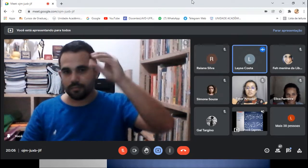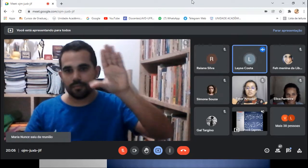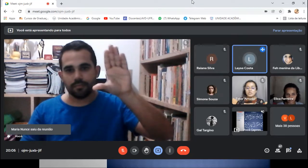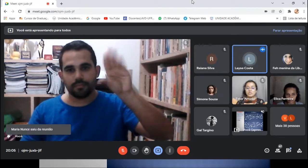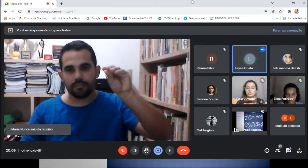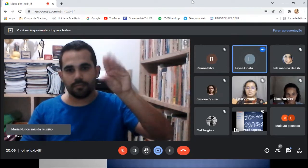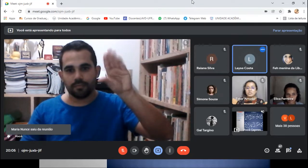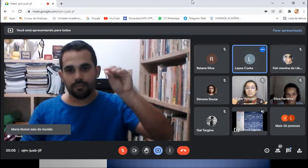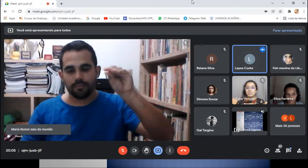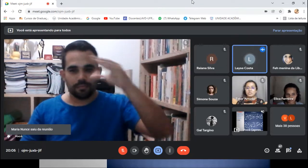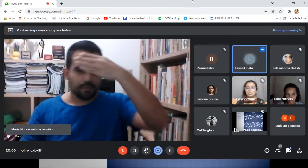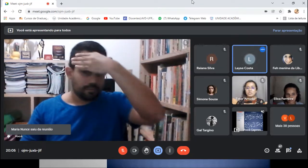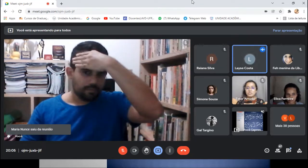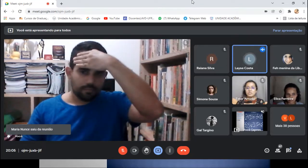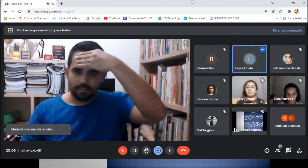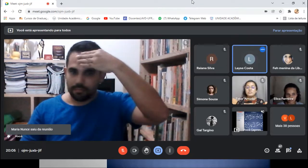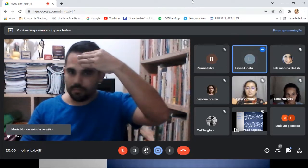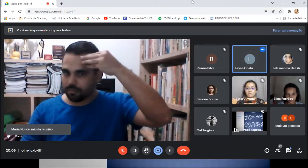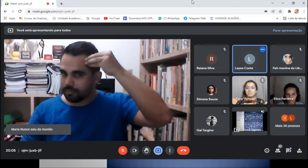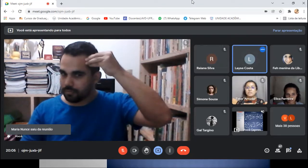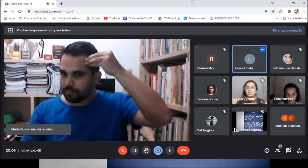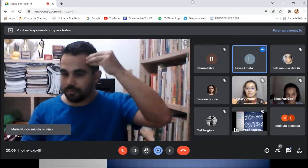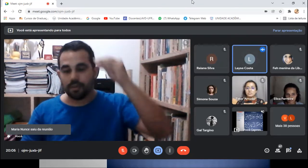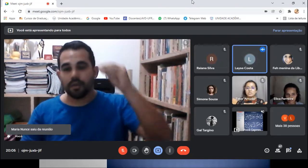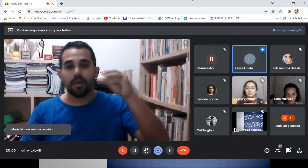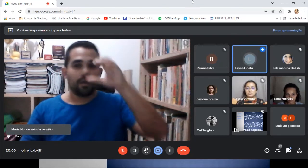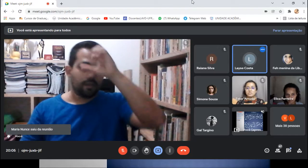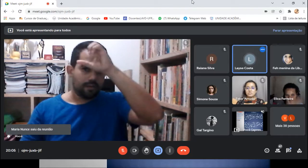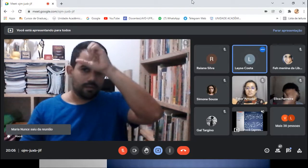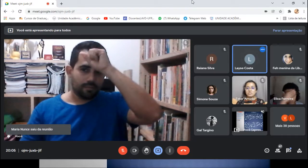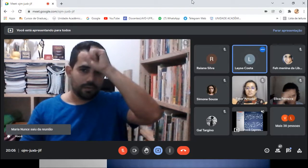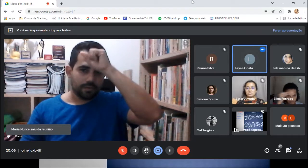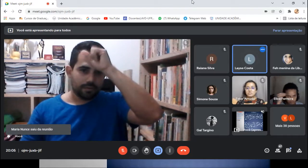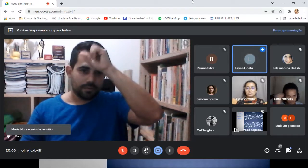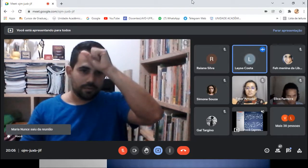esquecer. Viram? Esquecer. Aprender.